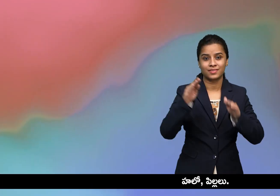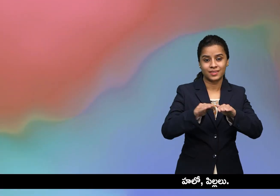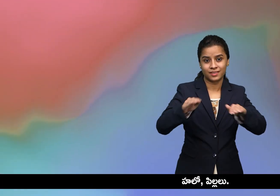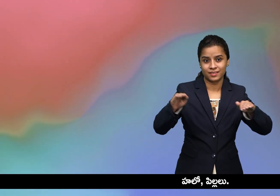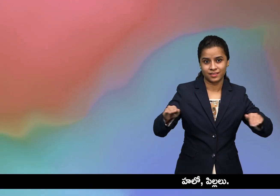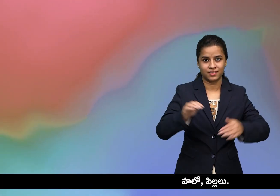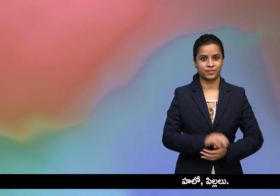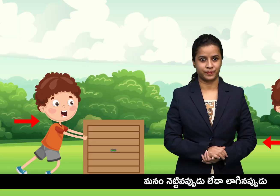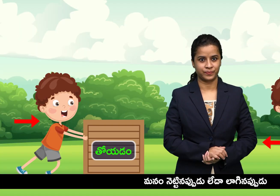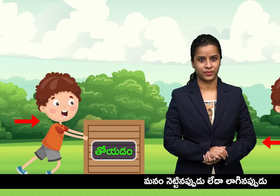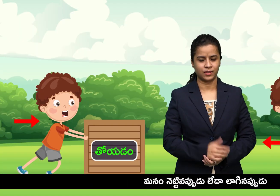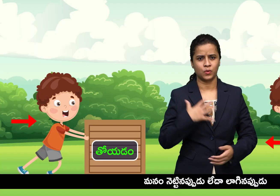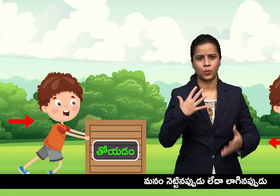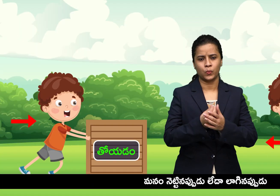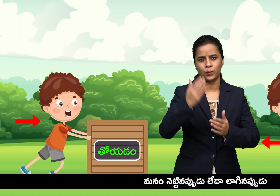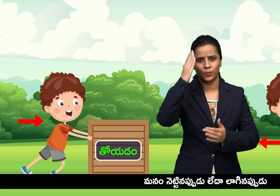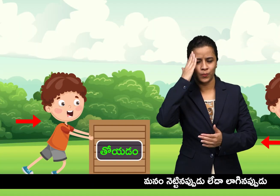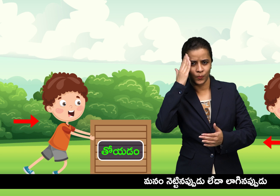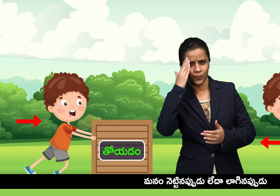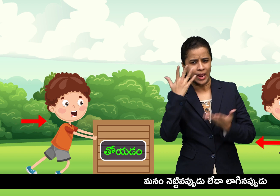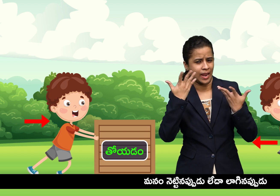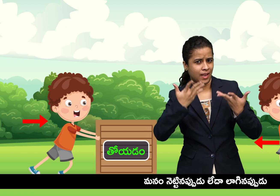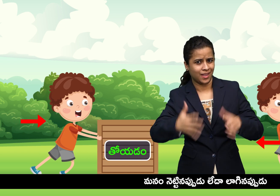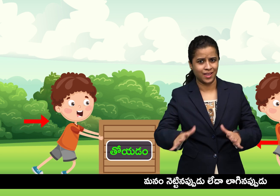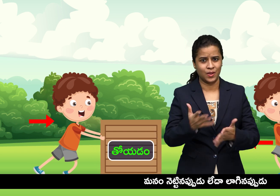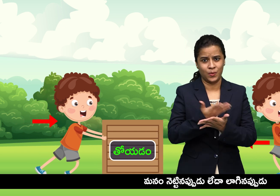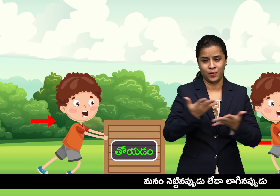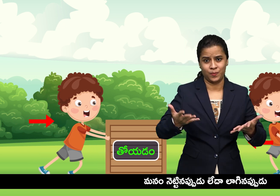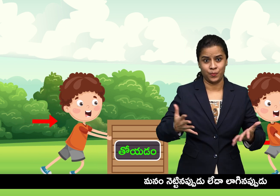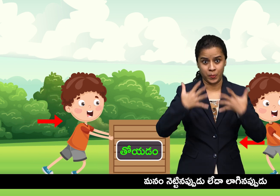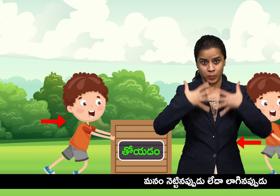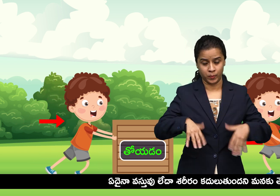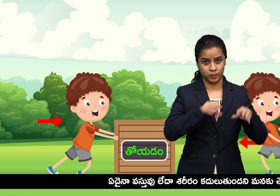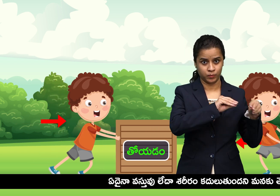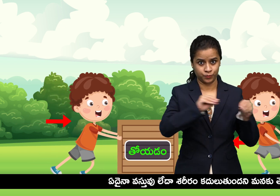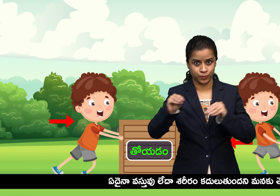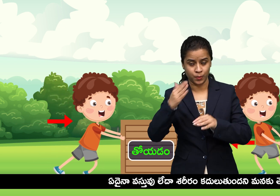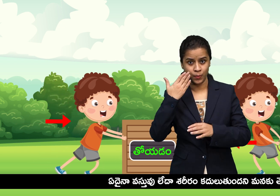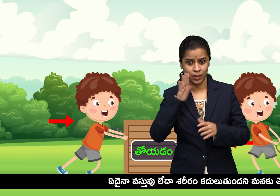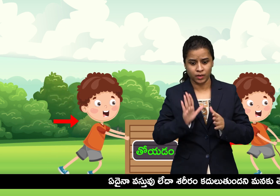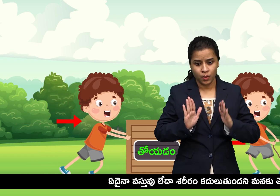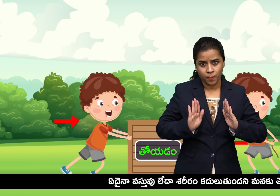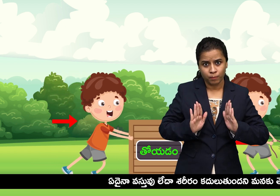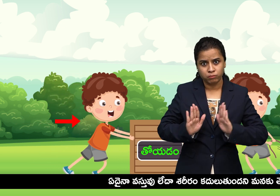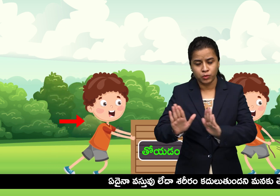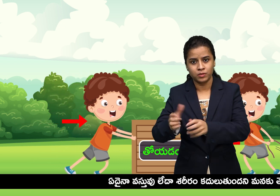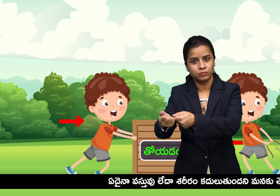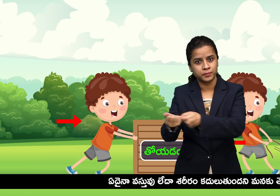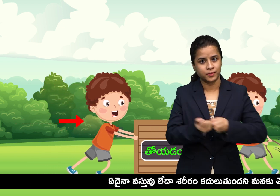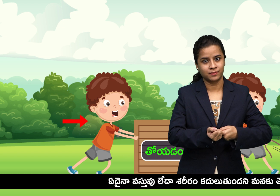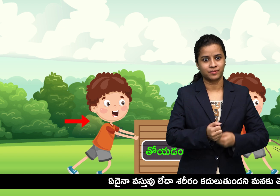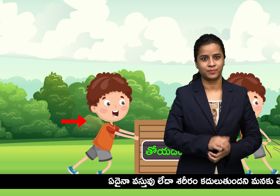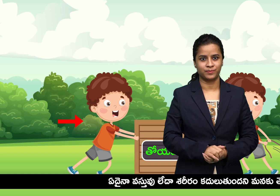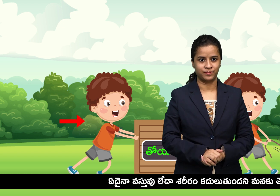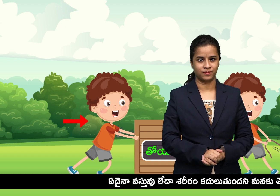హలో పిల్లలు, మనం నెట్టినప్పుడు లేదా లాగినప్పుడు ఏదైనా వస్తువు లేదా